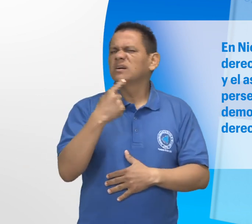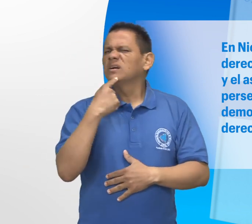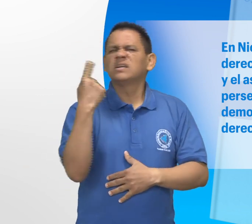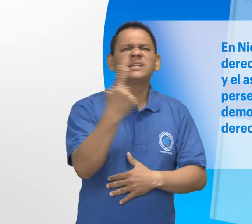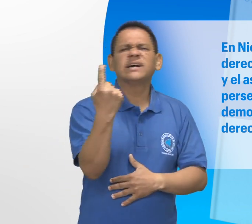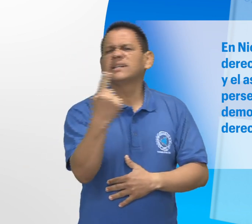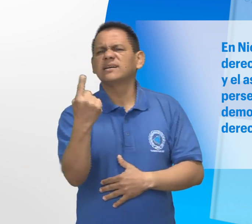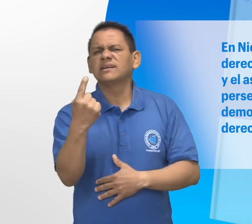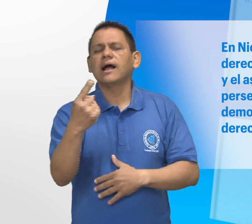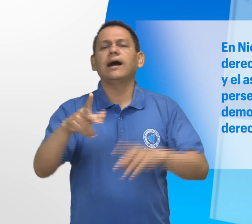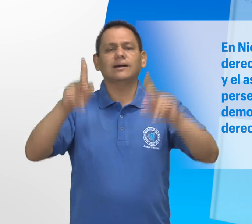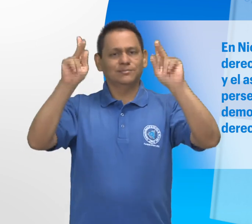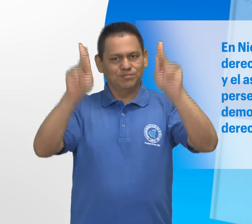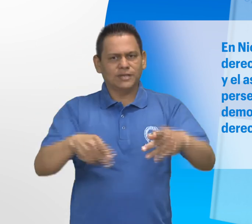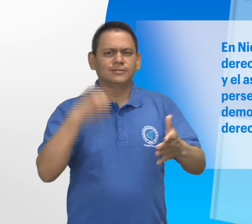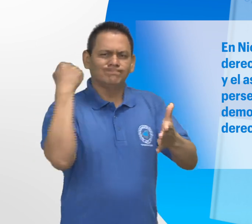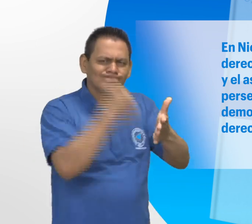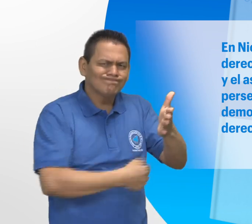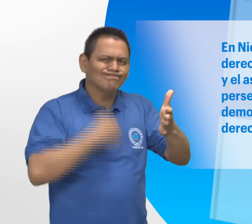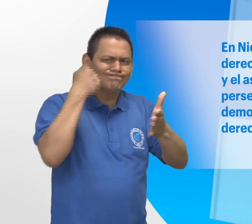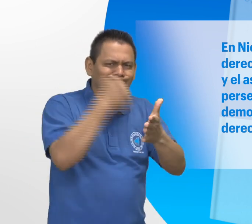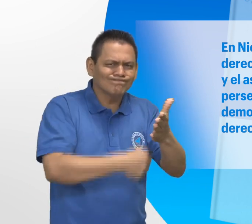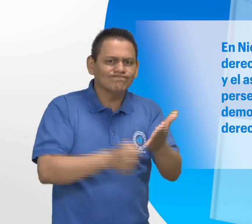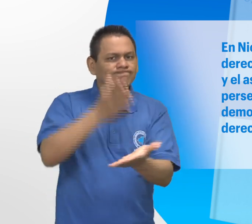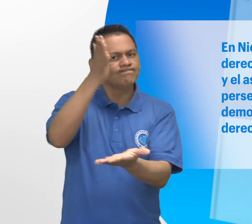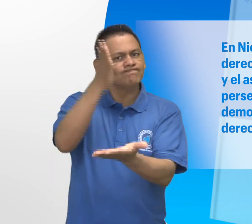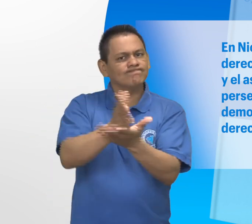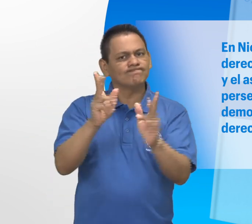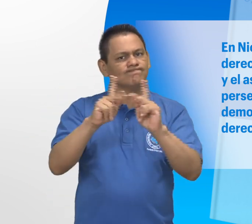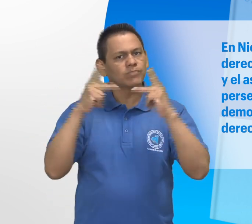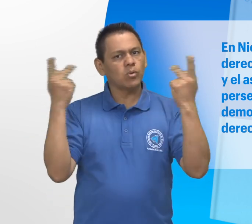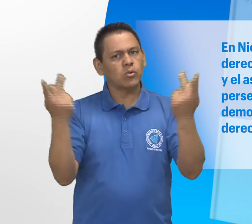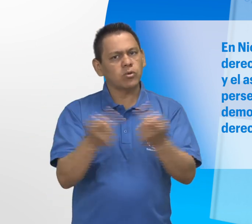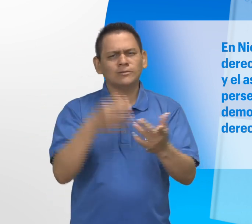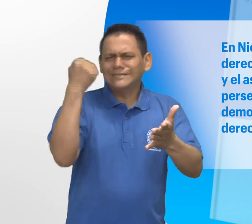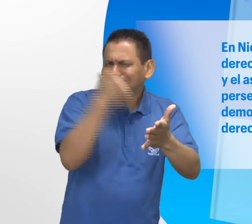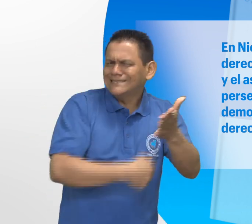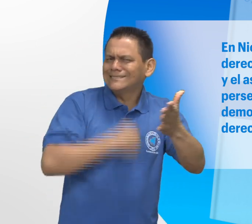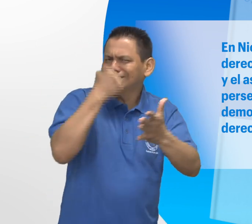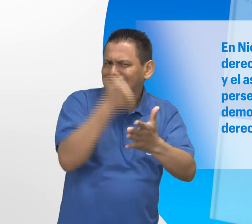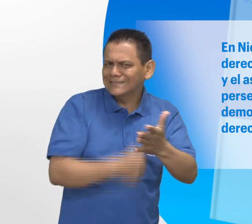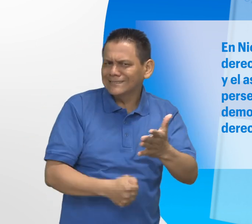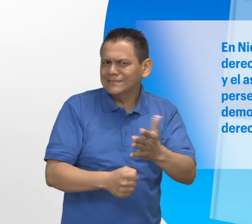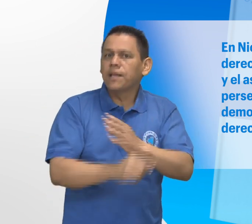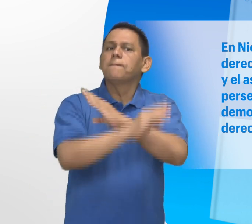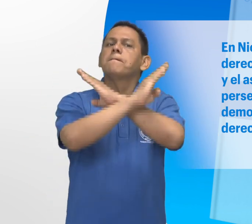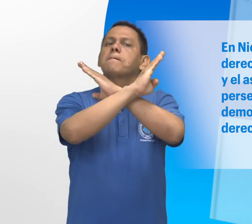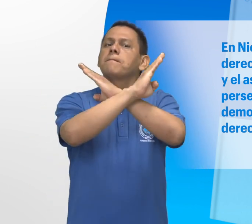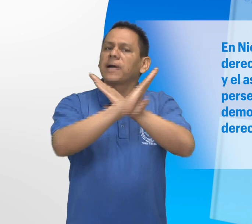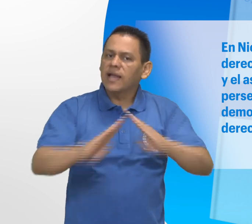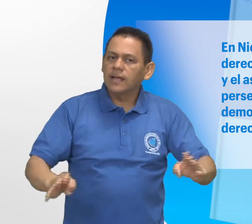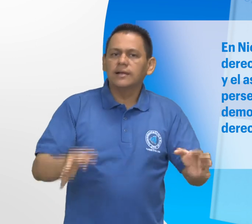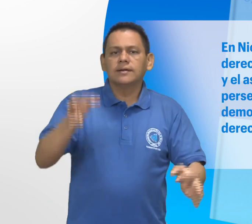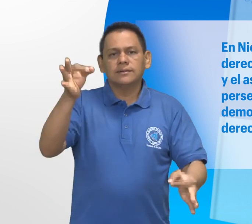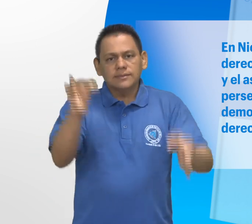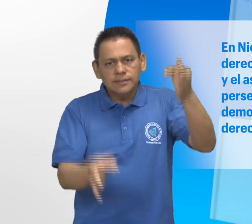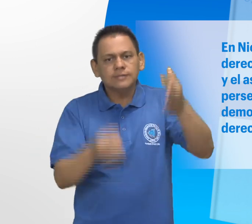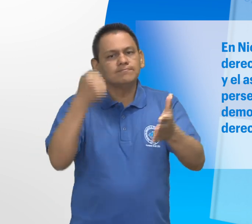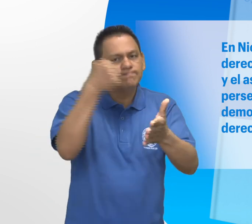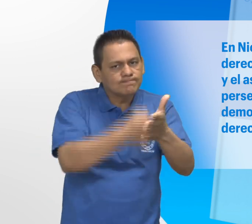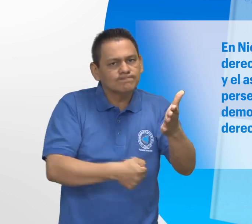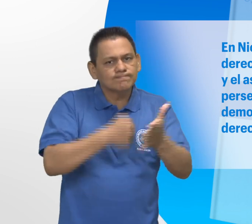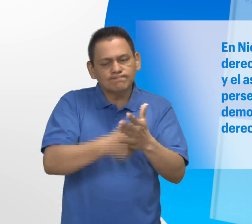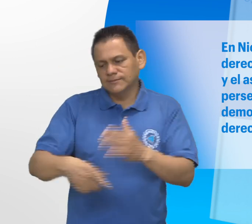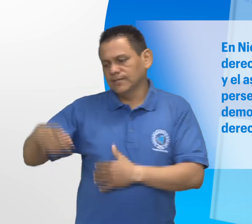El refugio y el asilo amparan únicamente a los perseguidos por luchar en pro de la